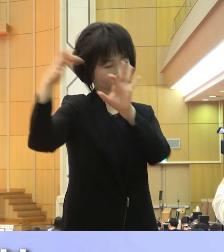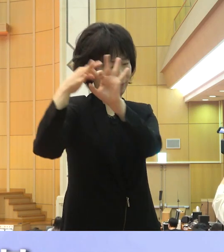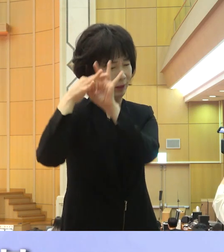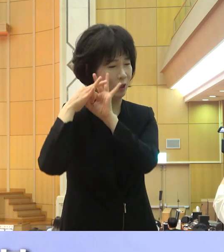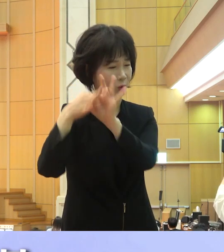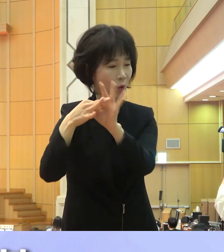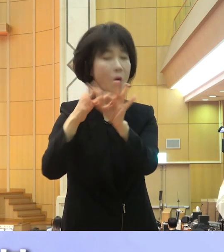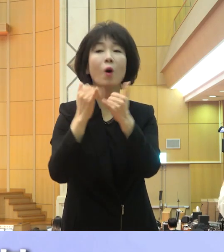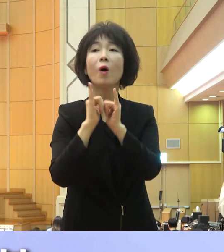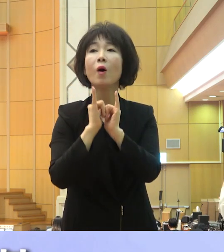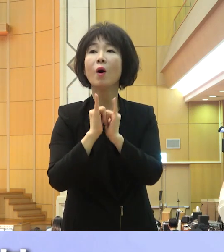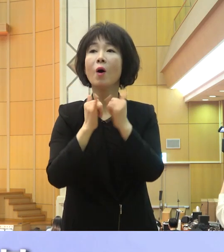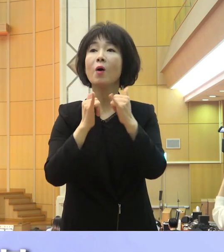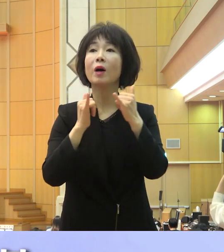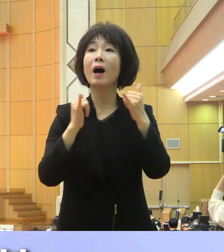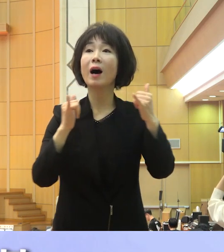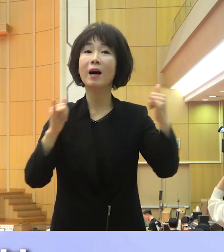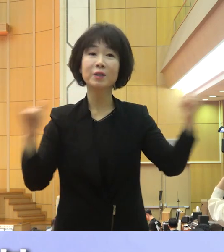주님께